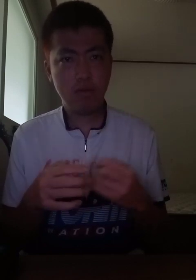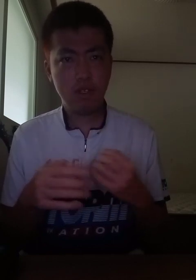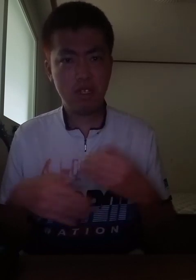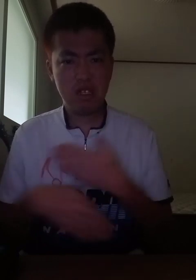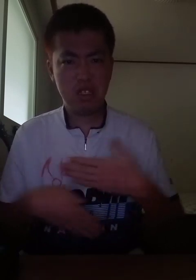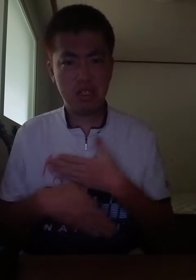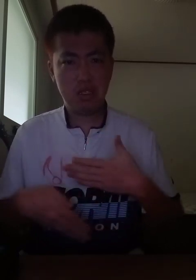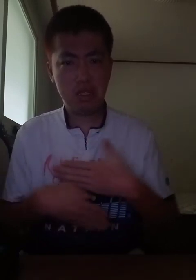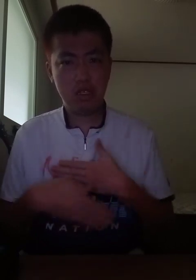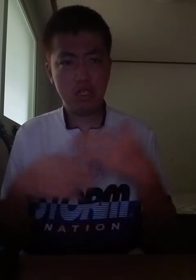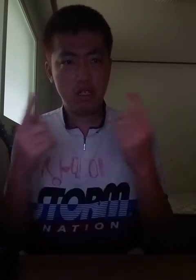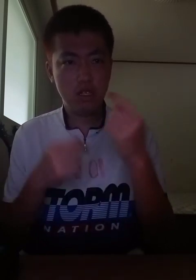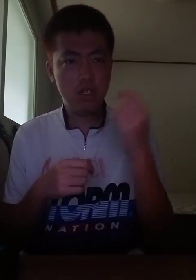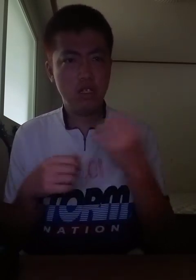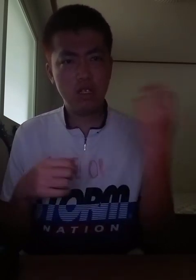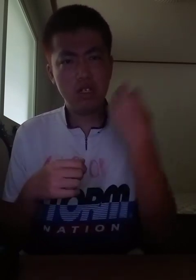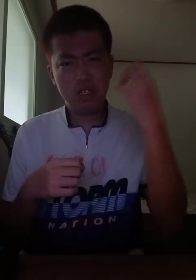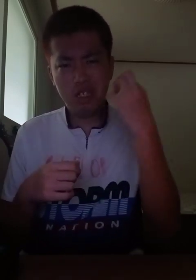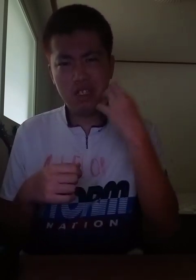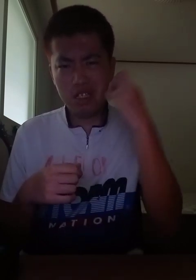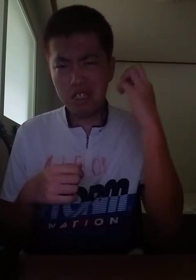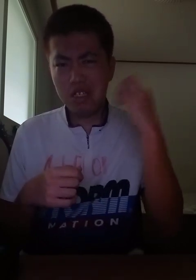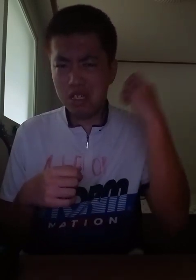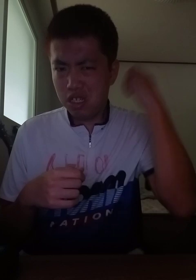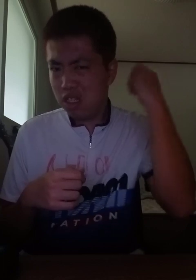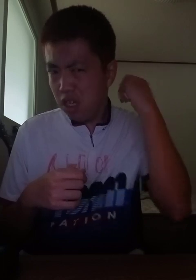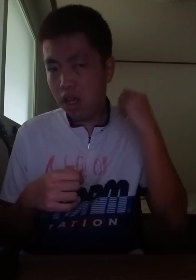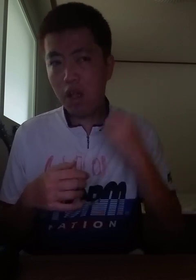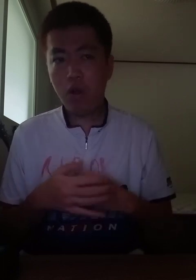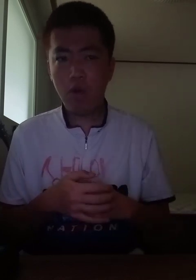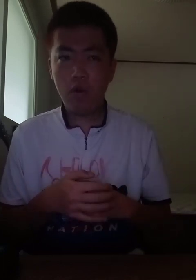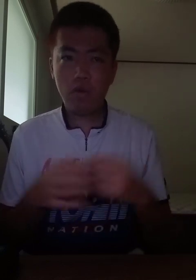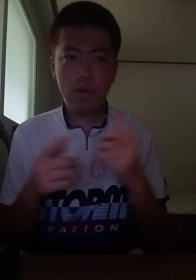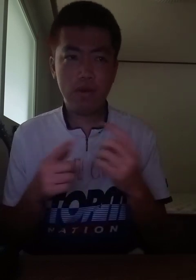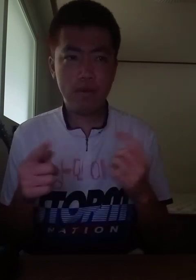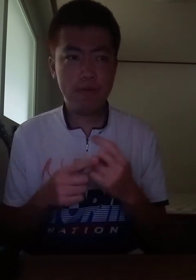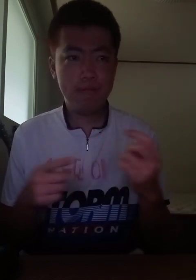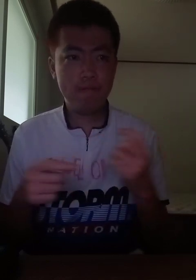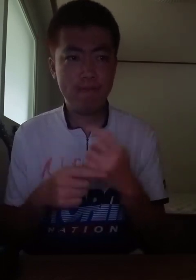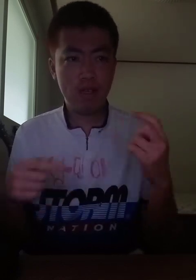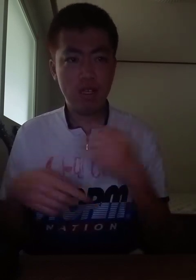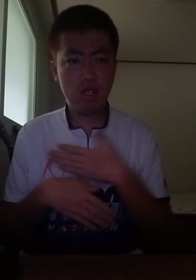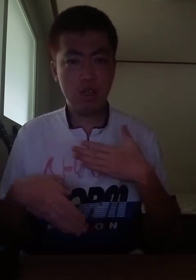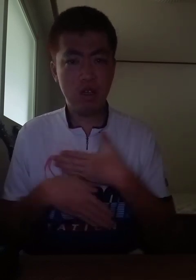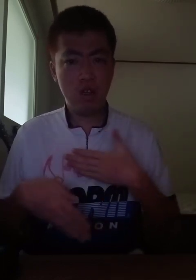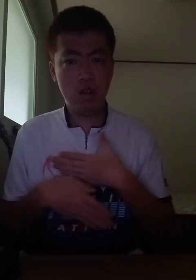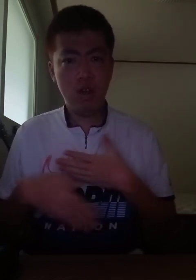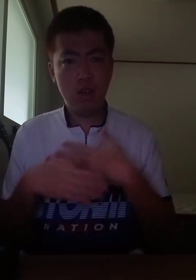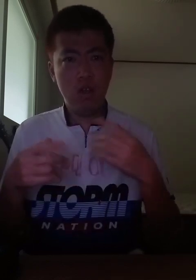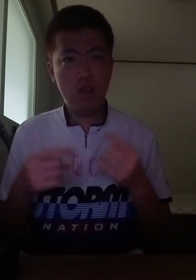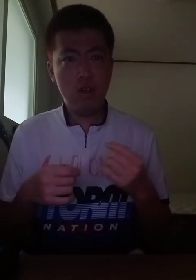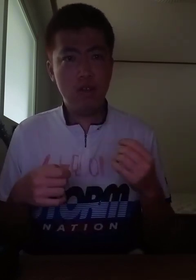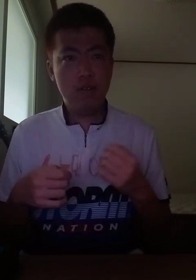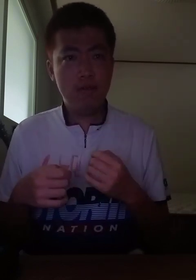시초도 갈기로 자꾸 몸이 근질근질하고 갈기롭고 봐요 우리 이거 이